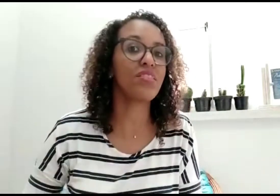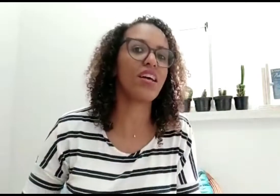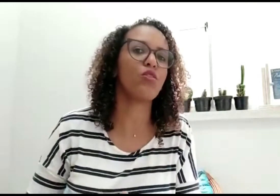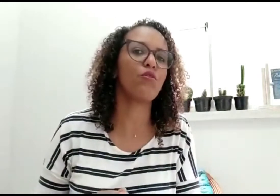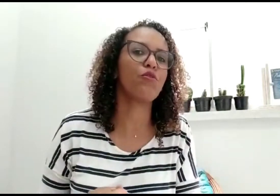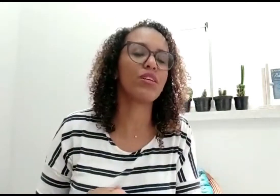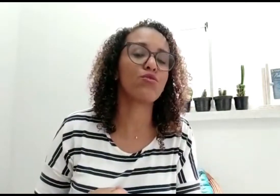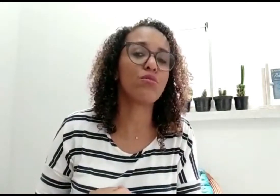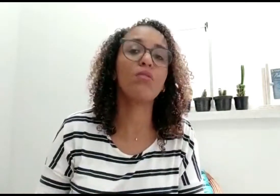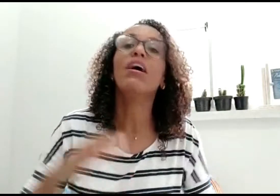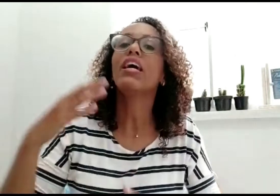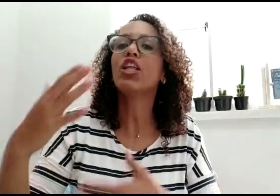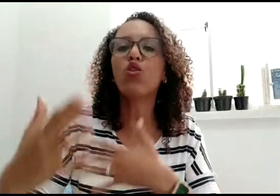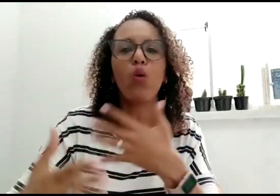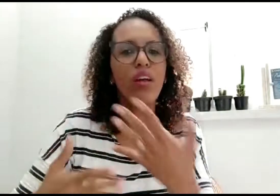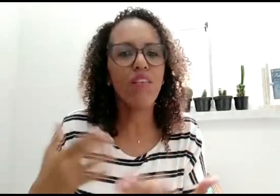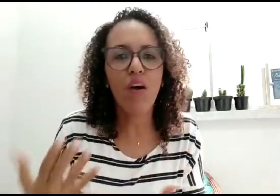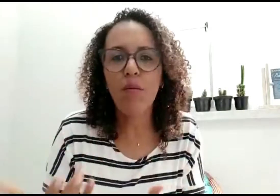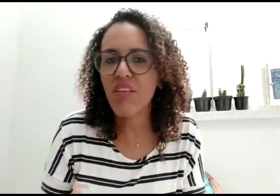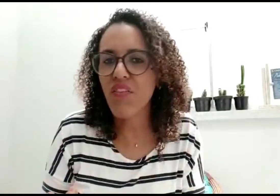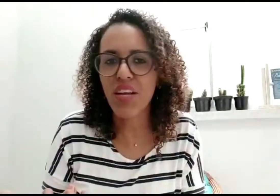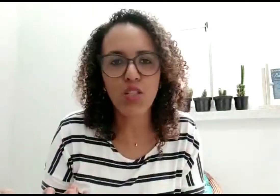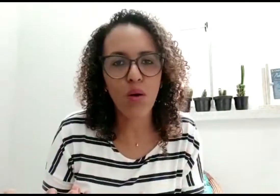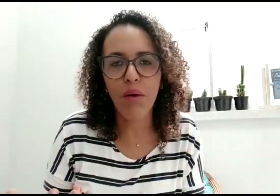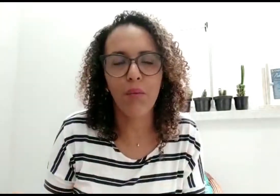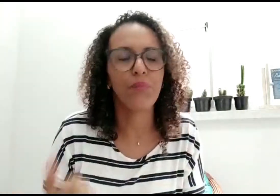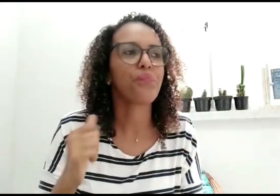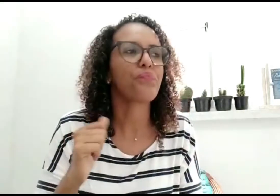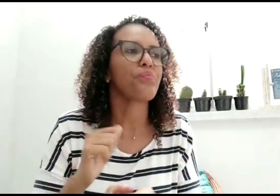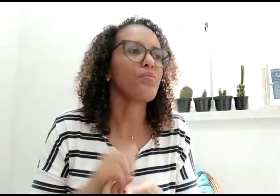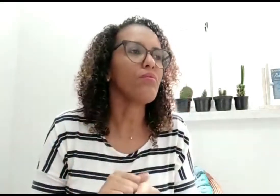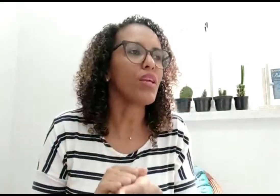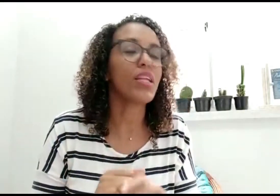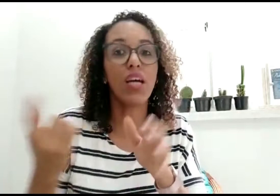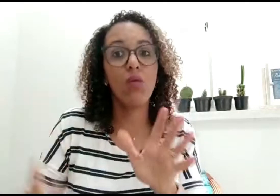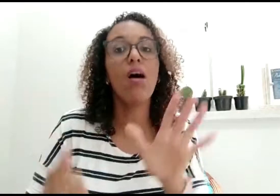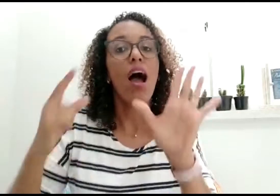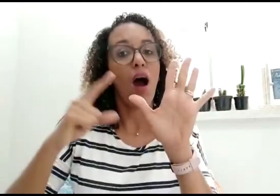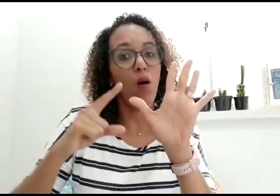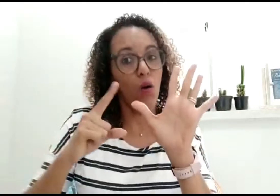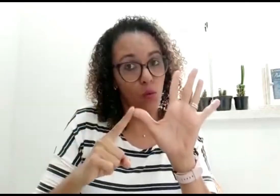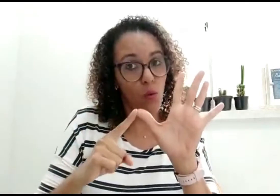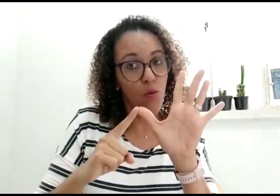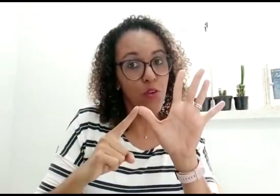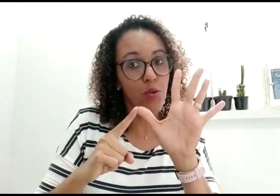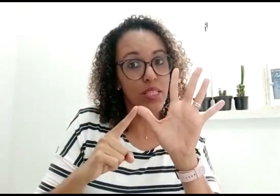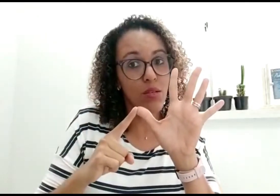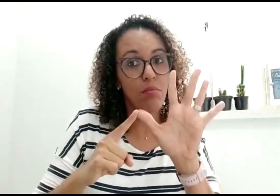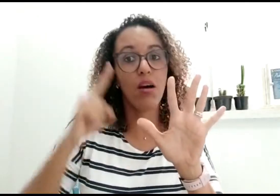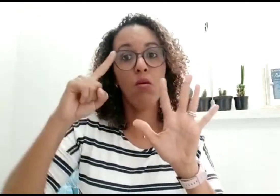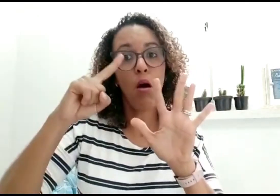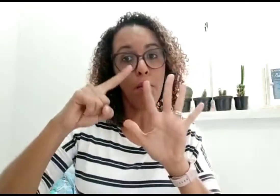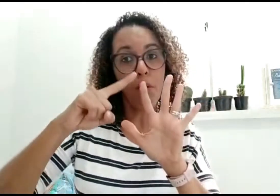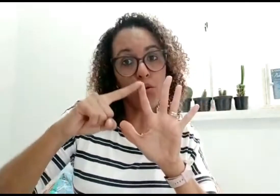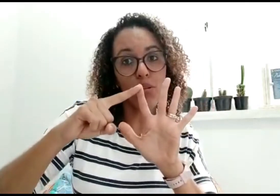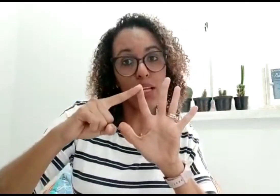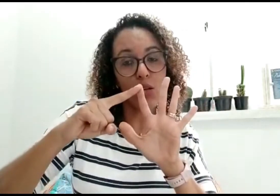27 configurações de mão e toda a forma que fica a sua mão. Então, configuração de mão ponto de